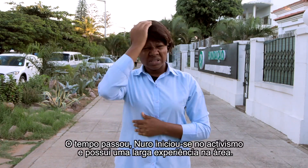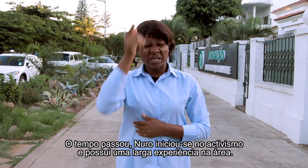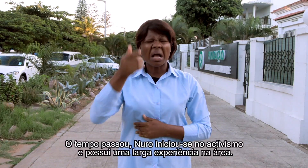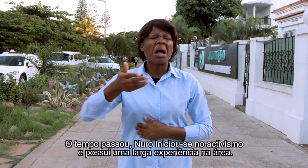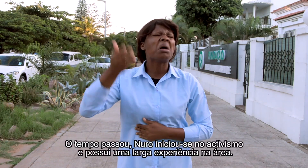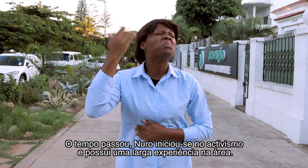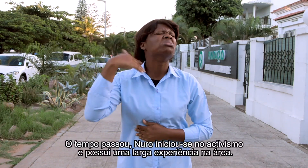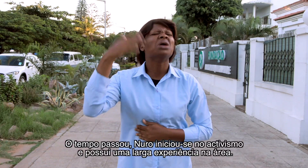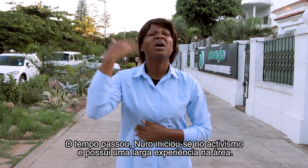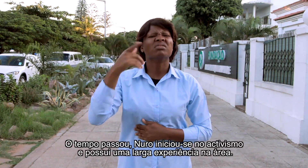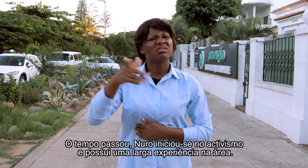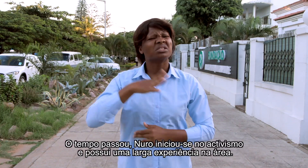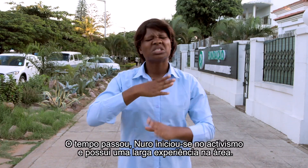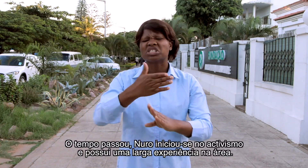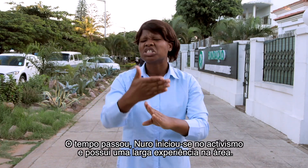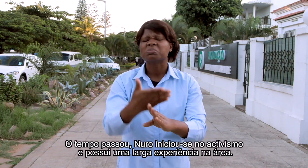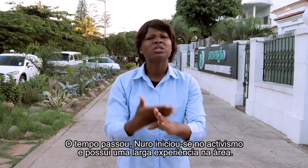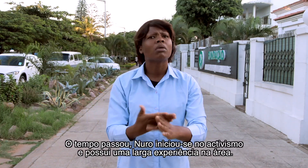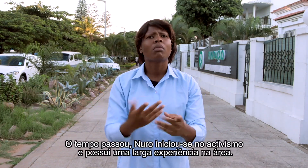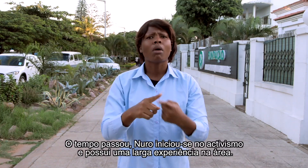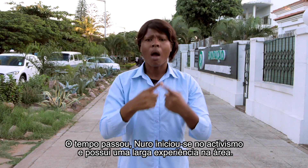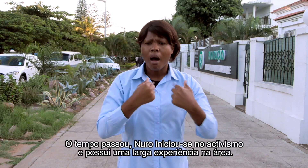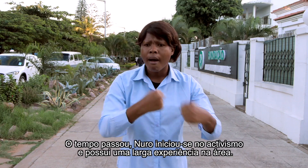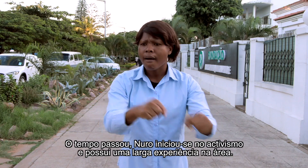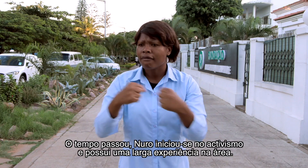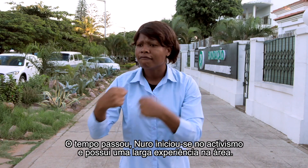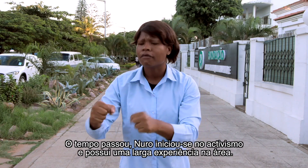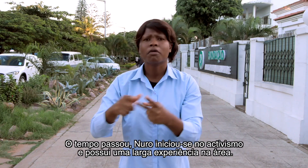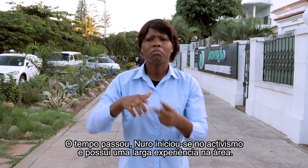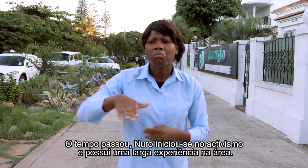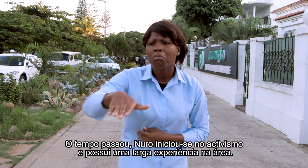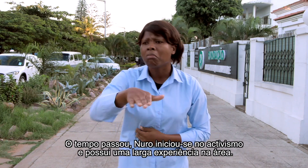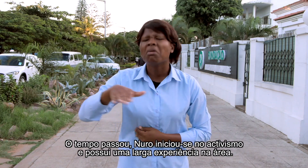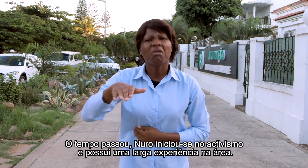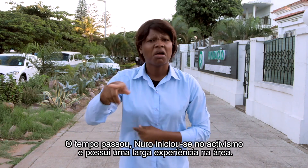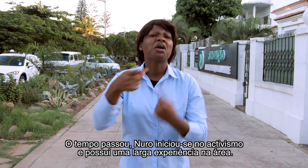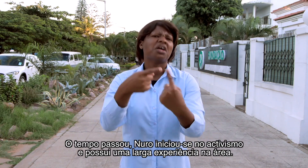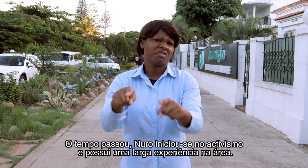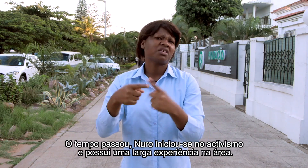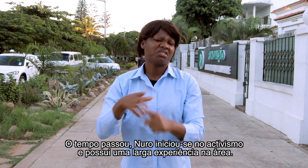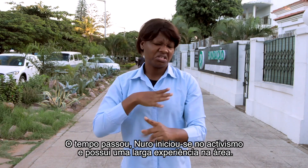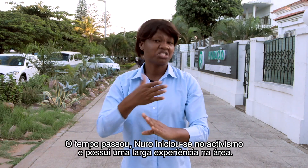O tempo passou, Nuro iniciou no ativismo e possuiu uma larga experiência na área.